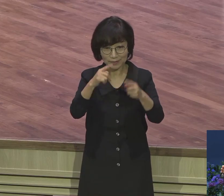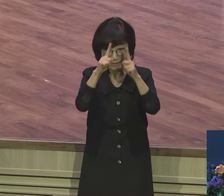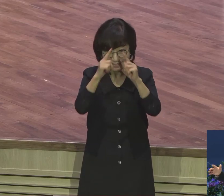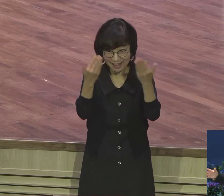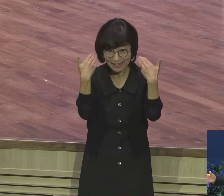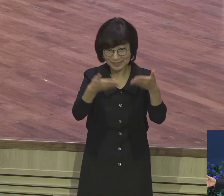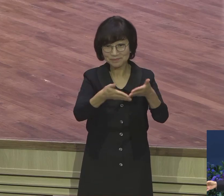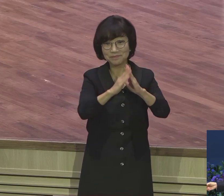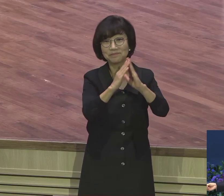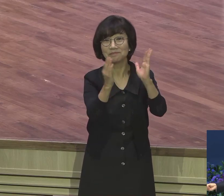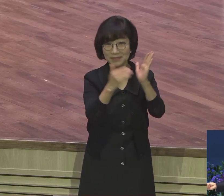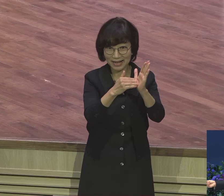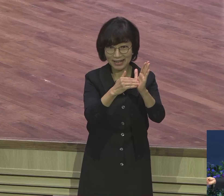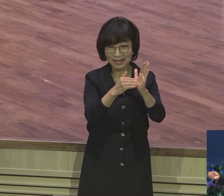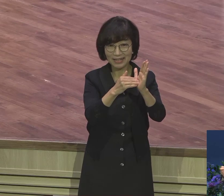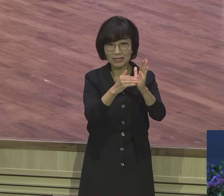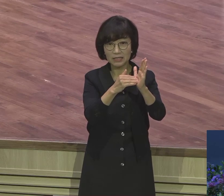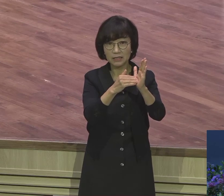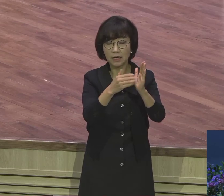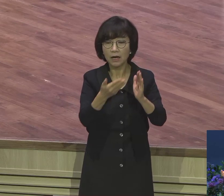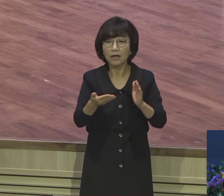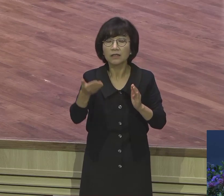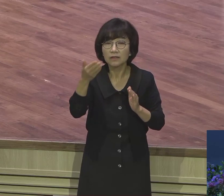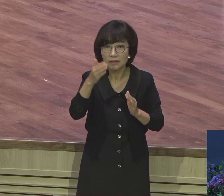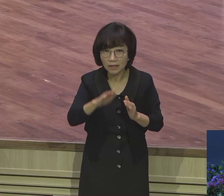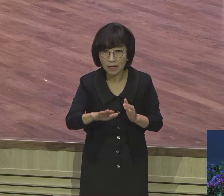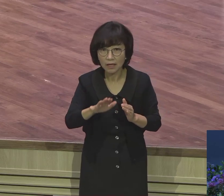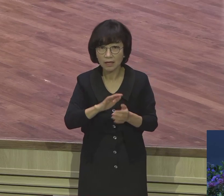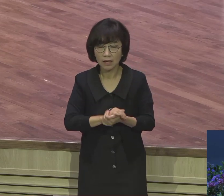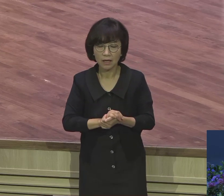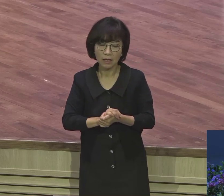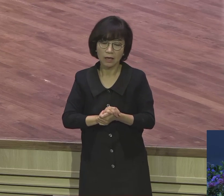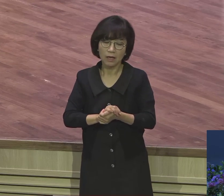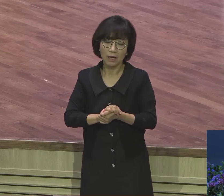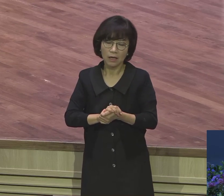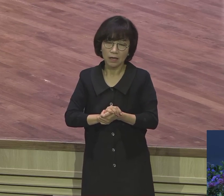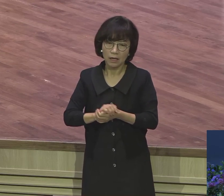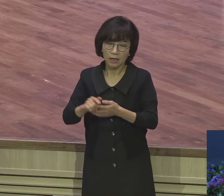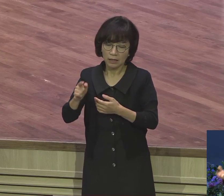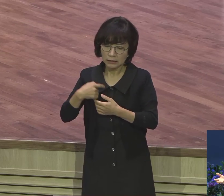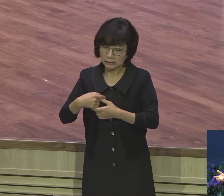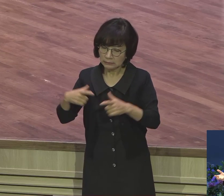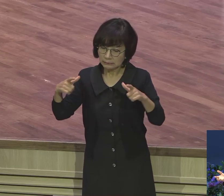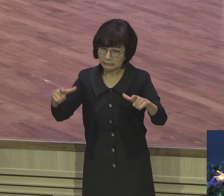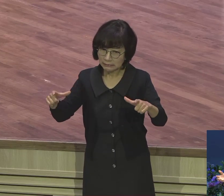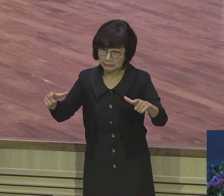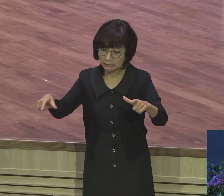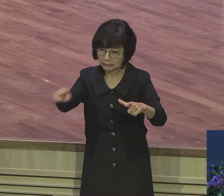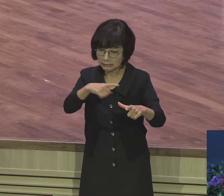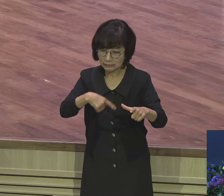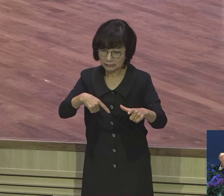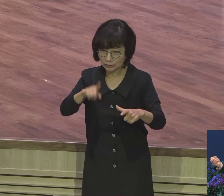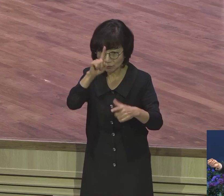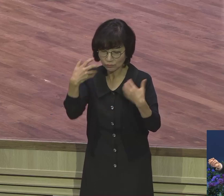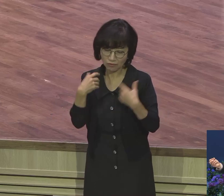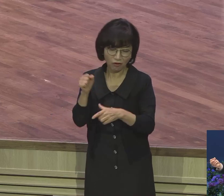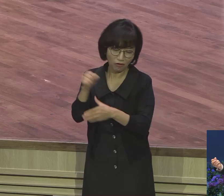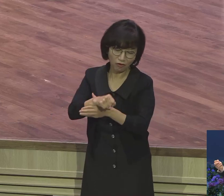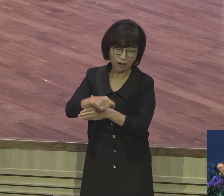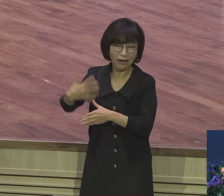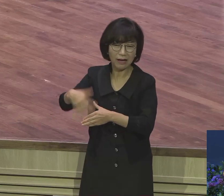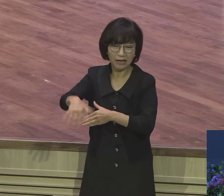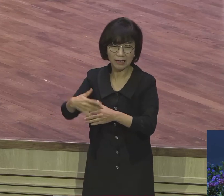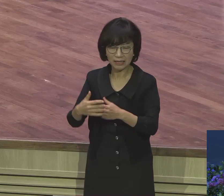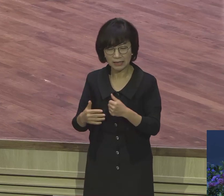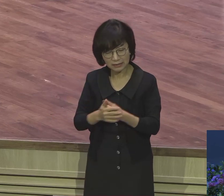주민들 때문에 또 강의하고 예배할 수 있는 허가가 샀는데 그래서 지금 옮겨야 되는데